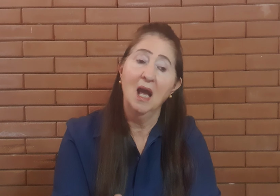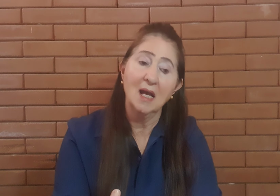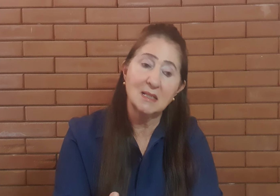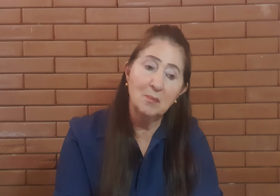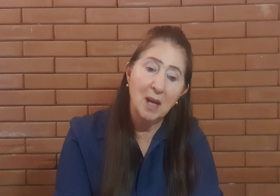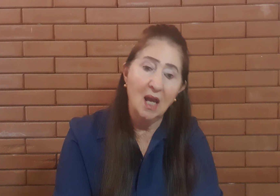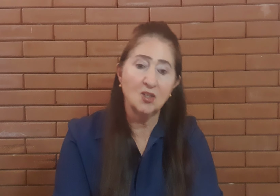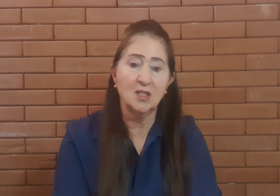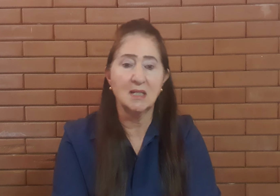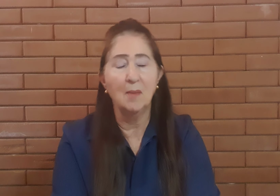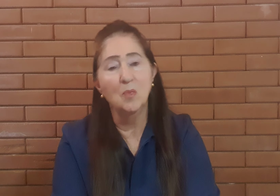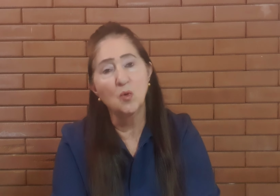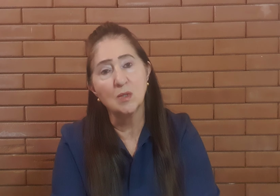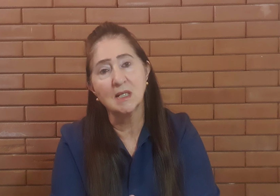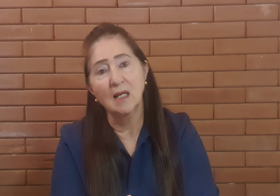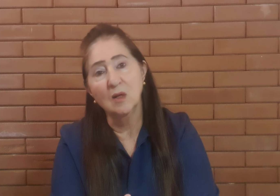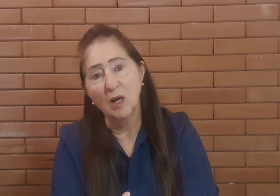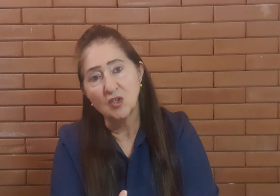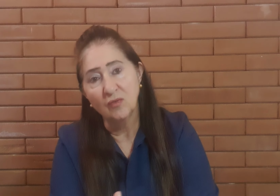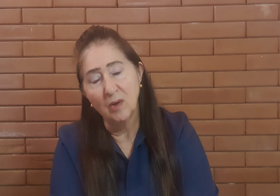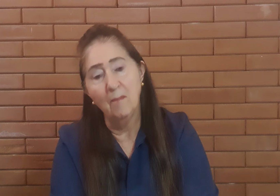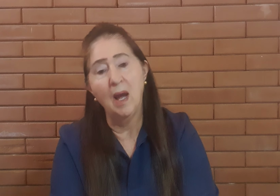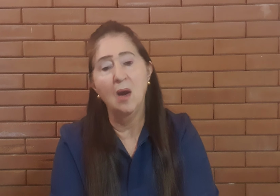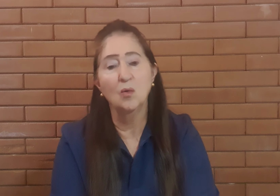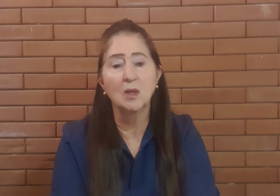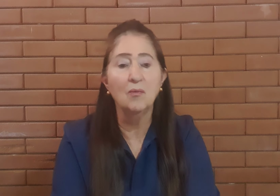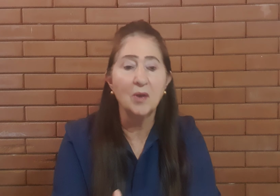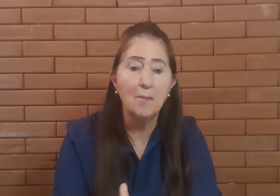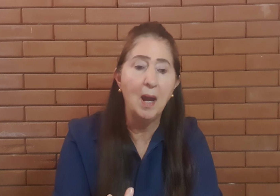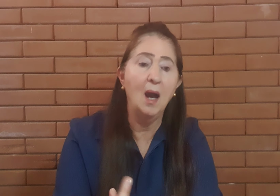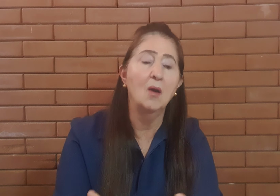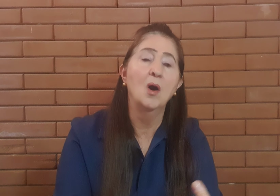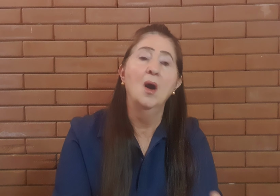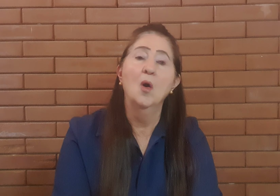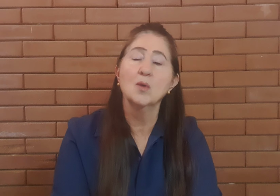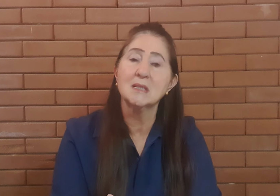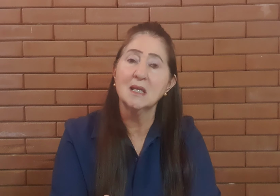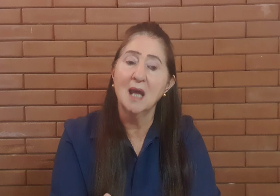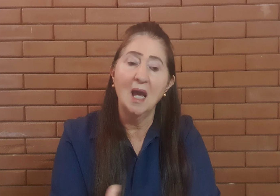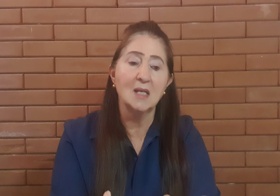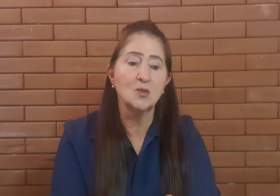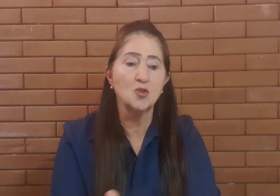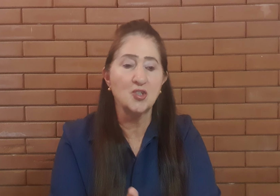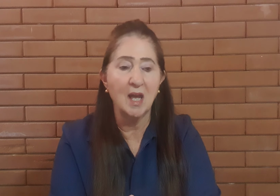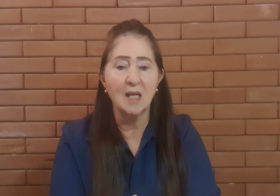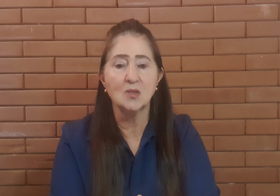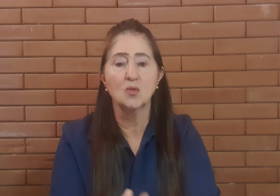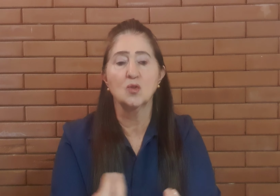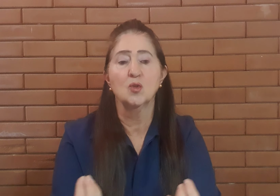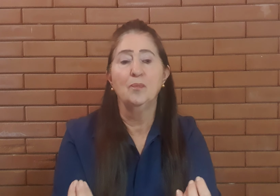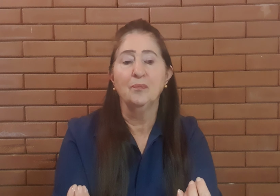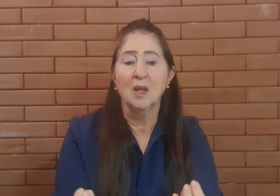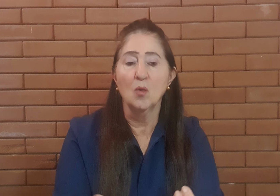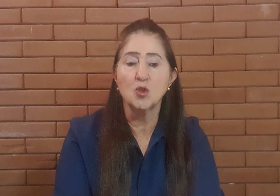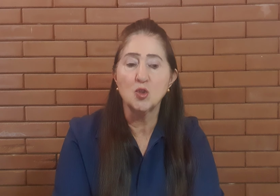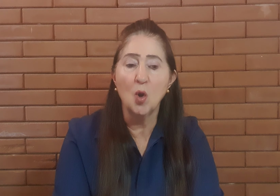as imagens, a música, a linguagem verbal, não verbal, os sinais, os gestos, os